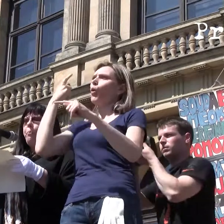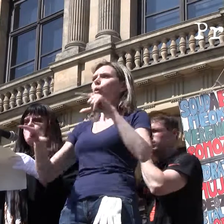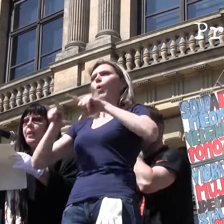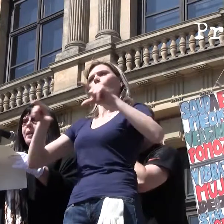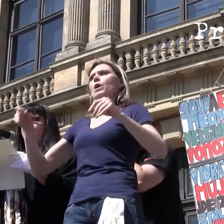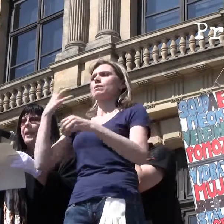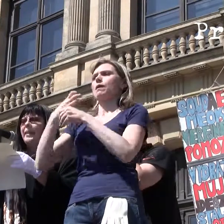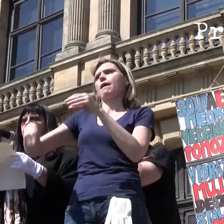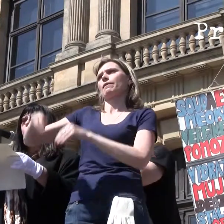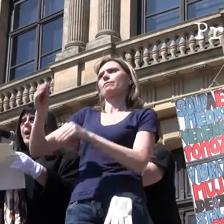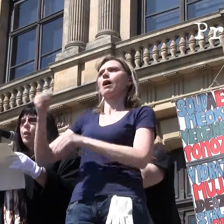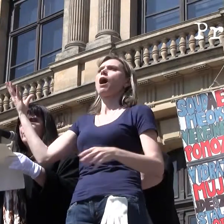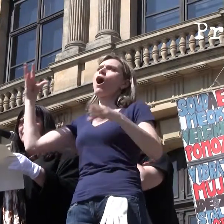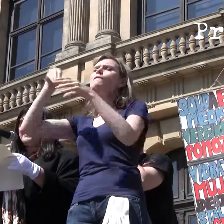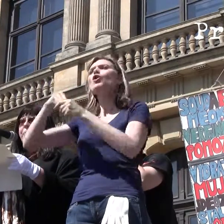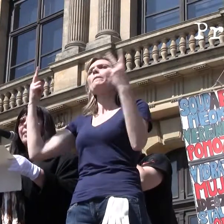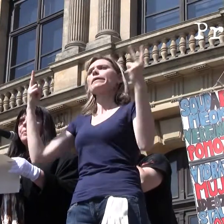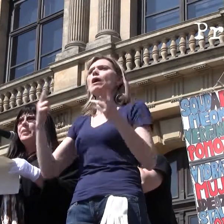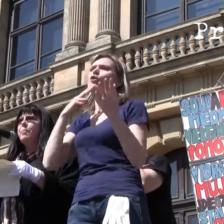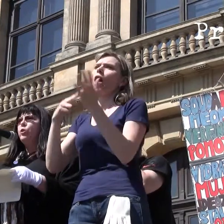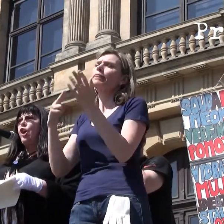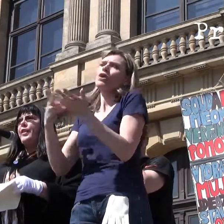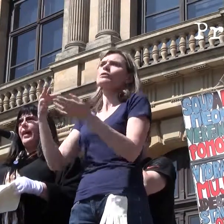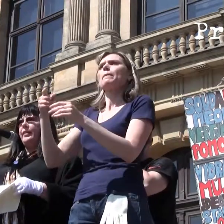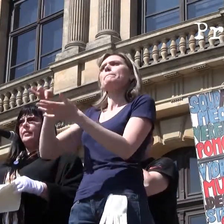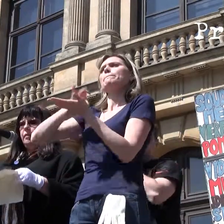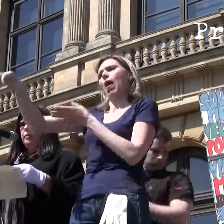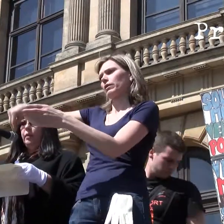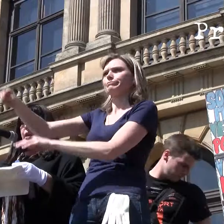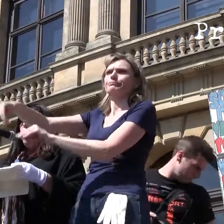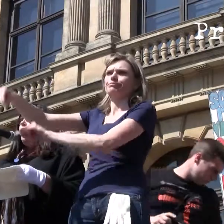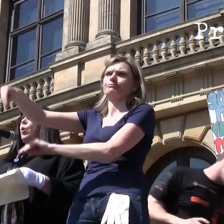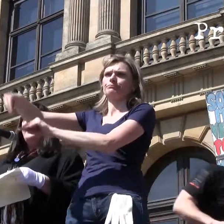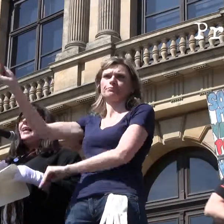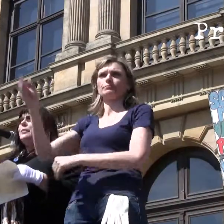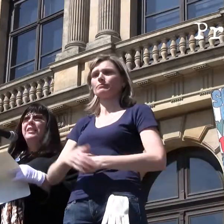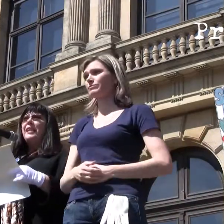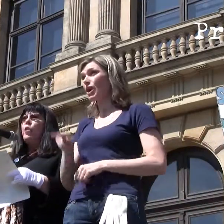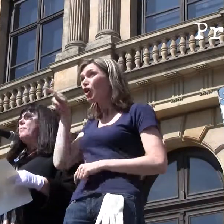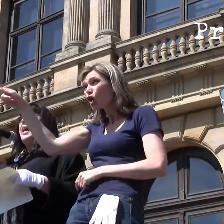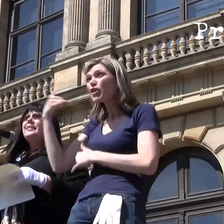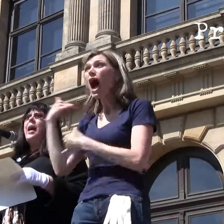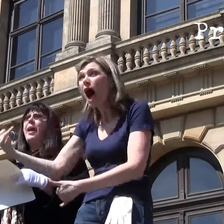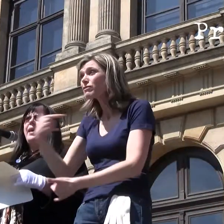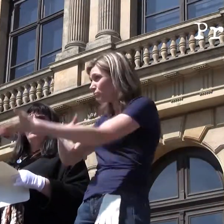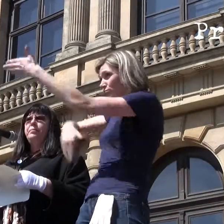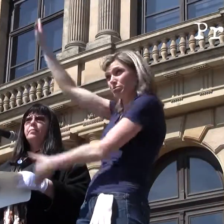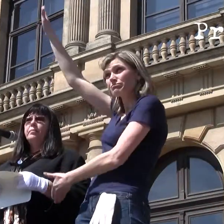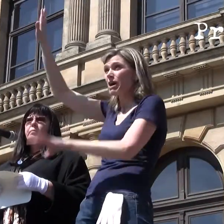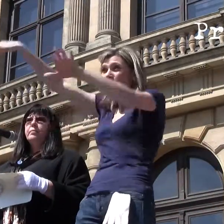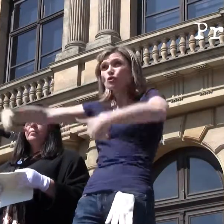mělo být jako elektronický platební prostředek. Je nesmysl, to my nechceme.